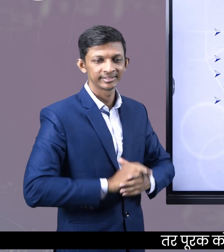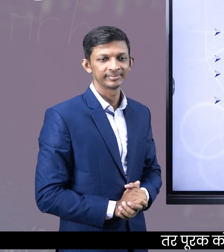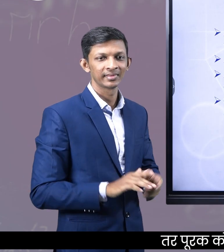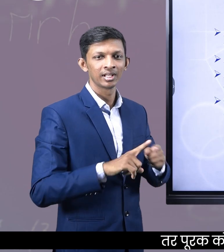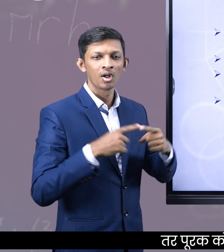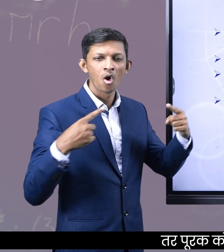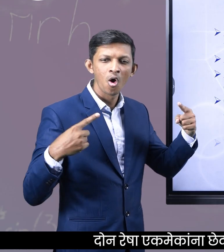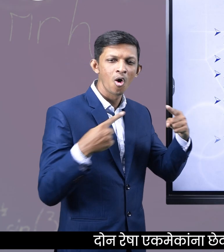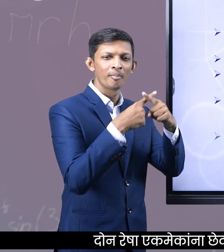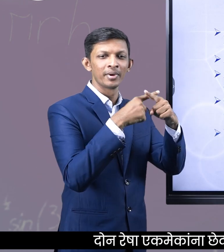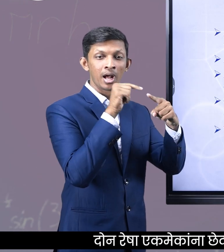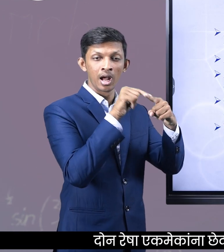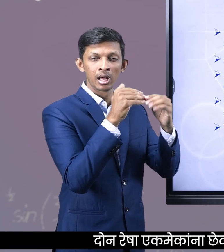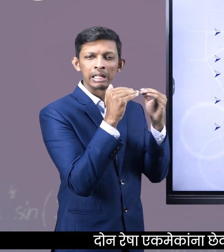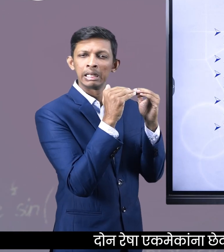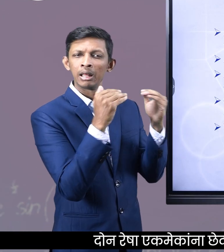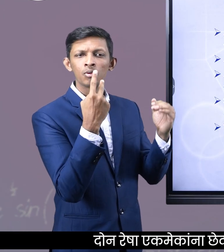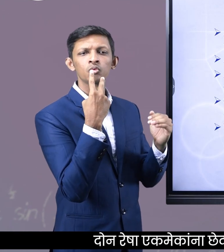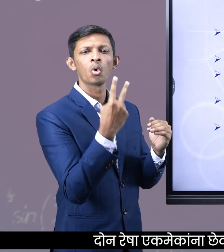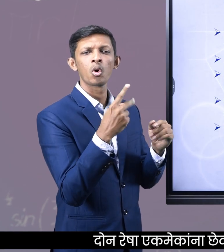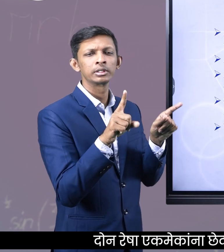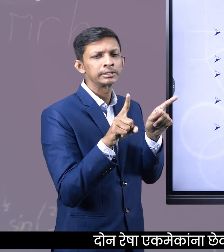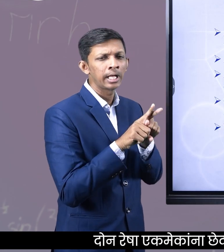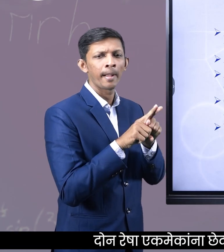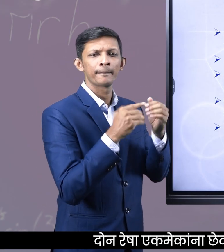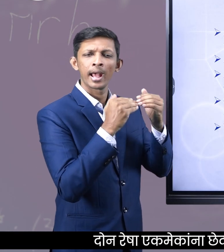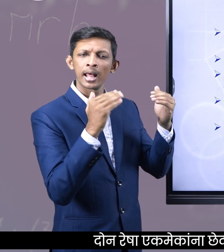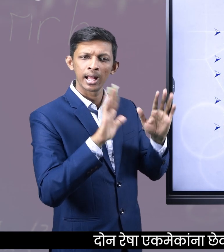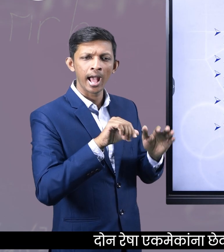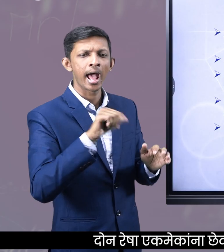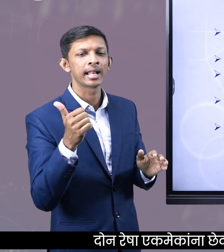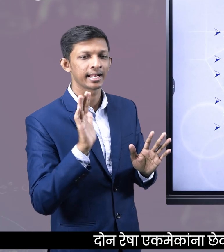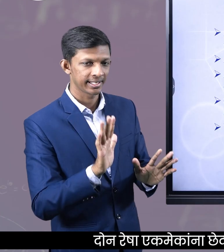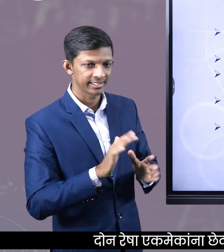दोन रेषा एकमेकांना छेदतात तेव्हा उभ्या विरुद्ध कोन समान असतात.